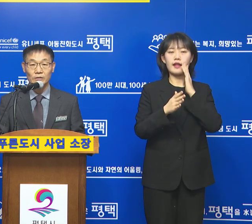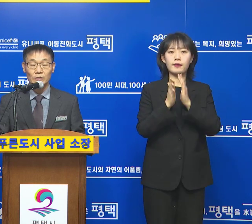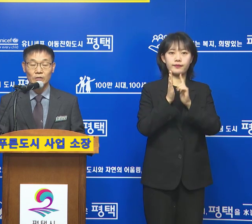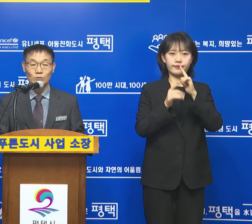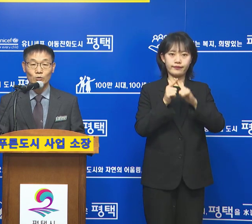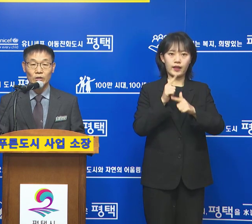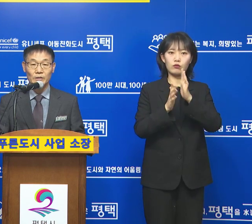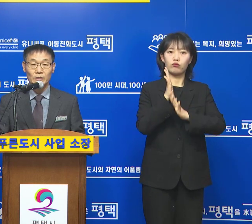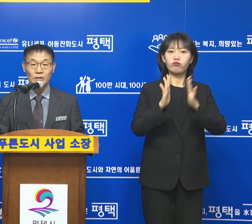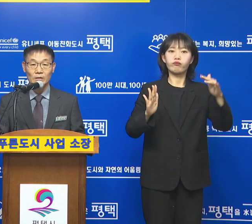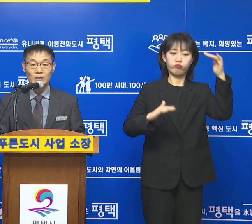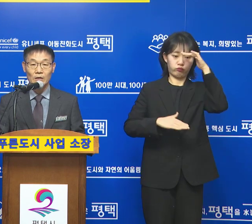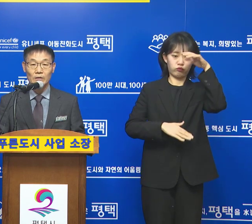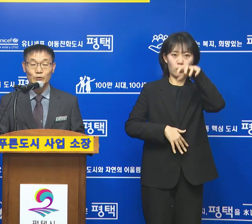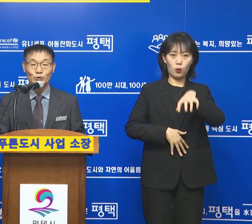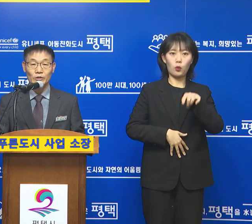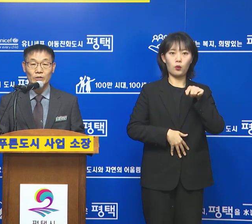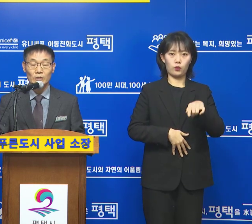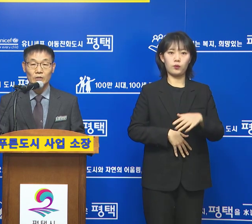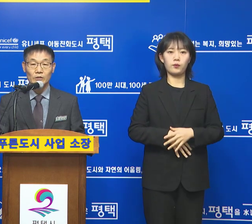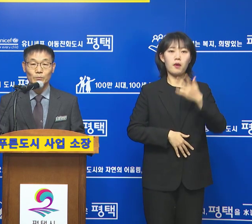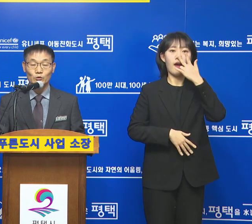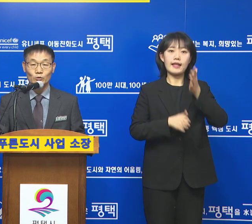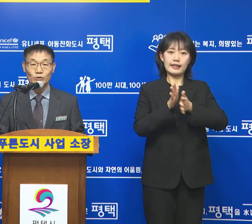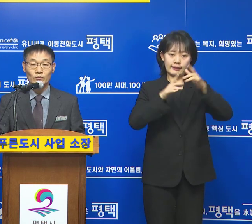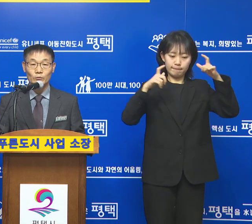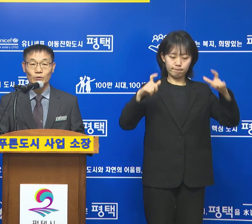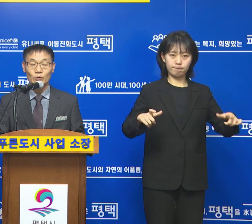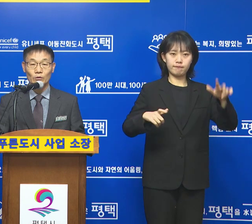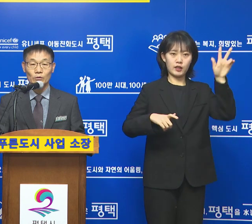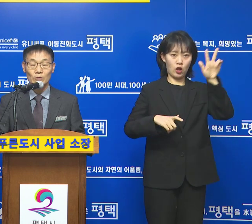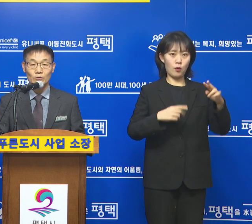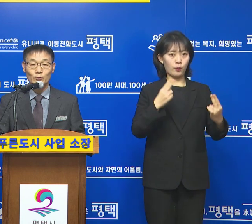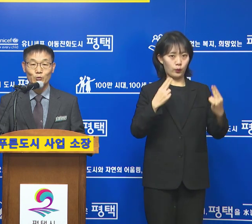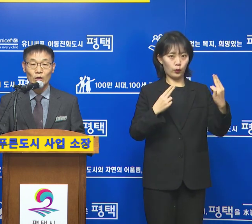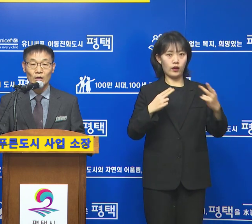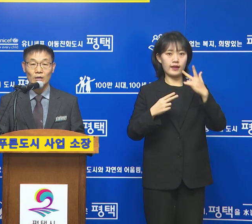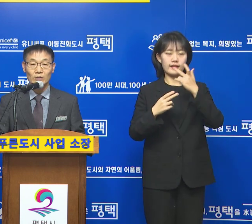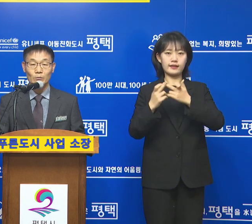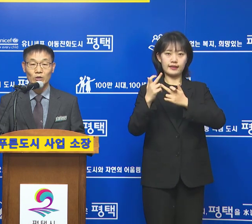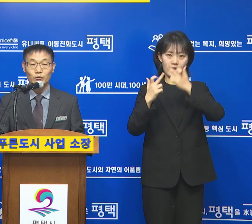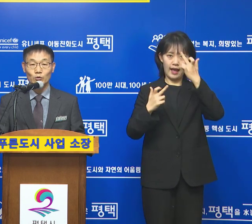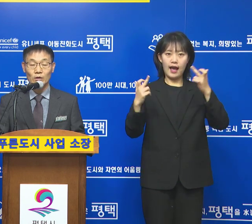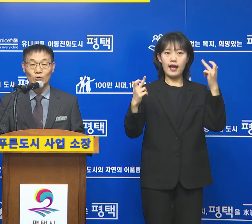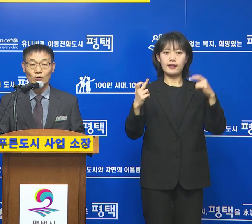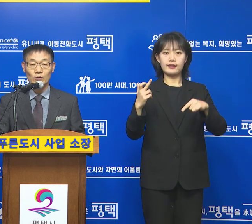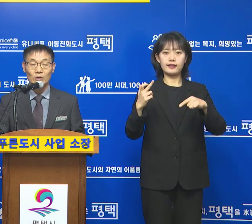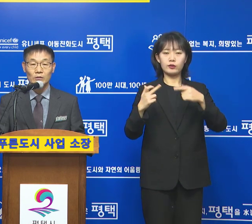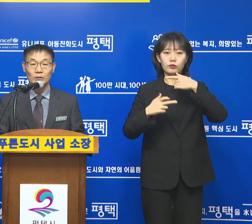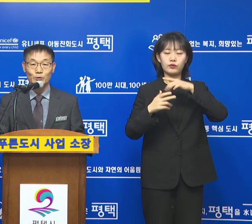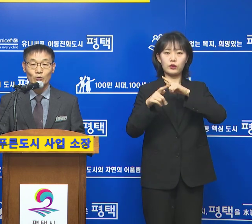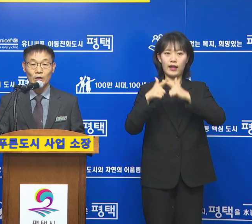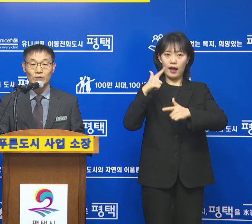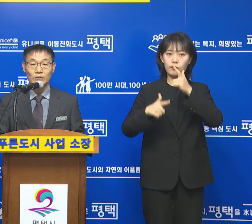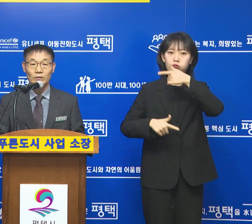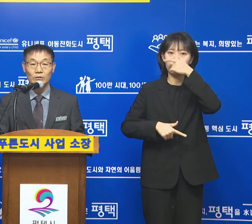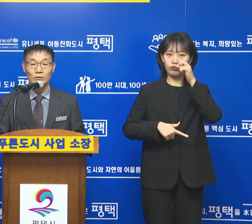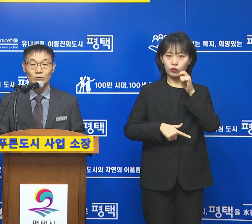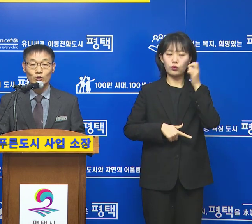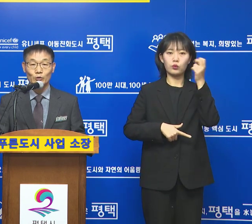평택시는 전국 대비 산림 비율이 16.9%로 숲과 나무가 부족하고